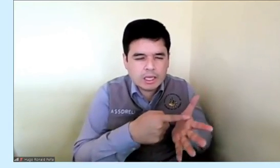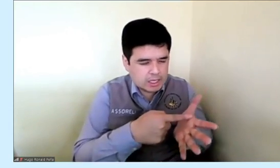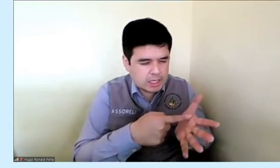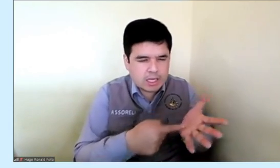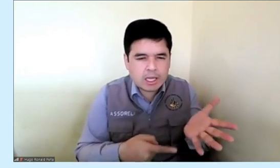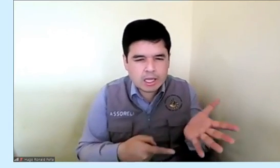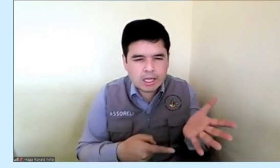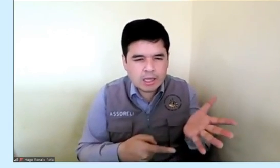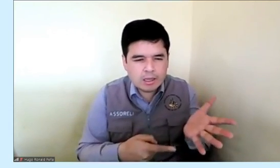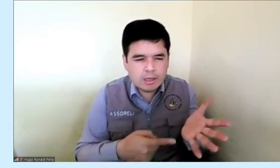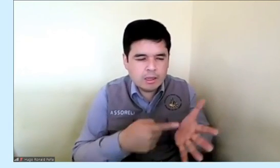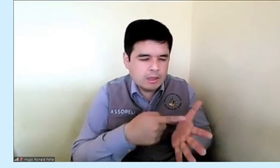¿Qué?